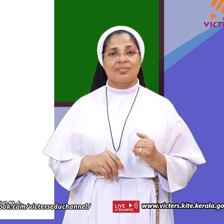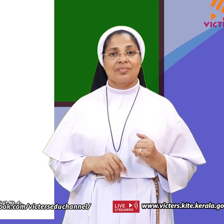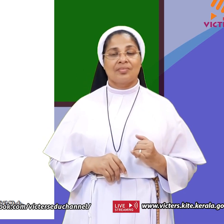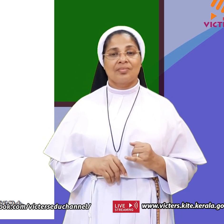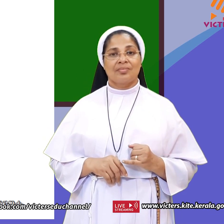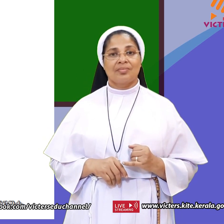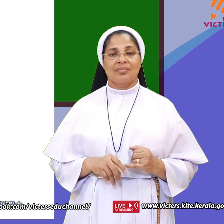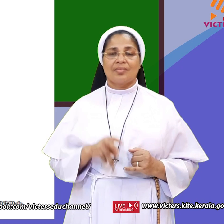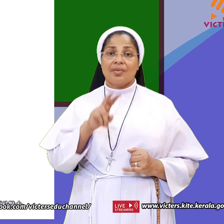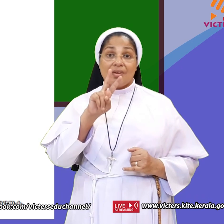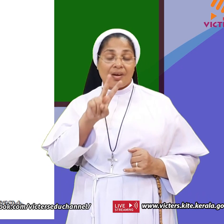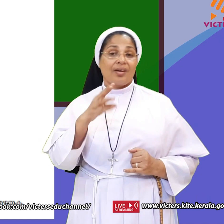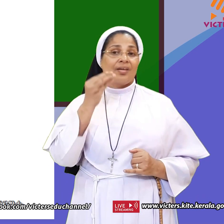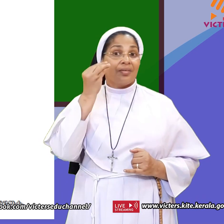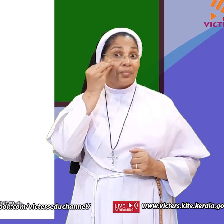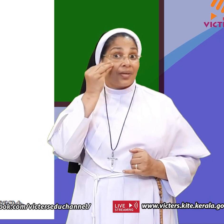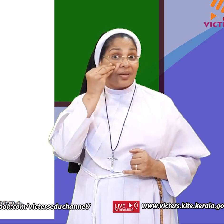രണ്ട് മാർക്കിൻ്റെ 11 ചോദ്യങ്ങൾ.